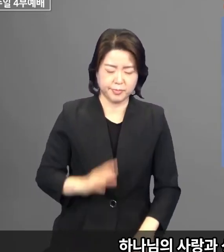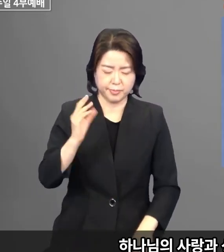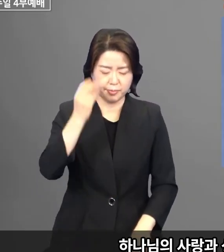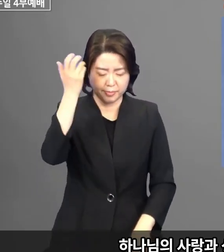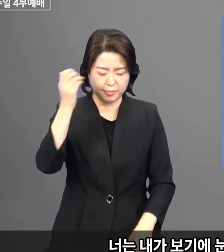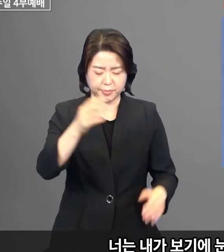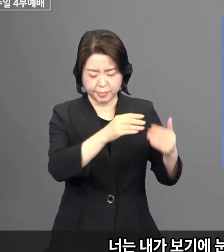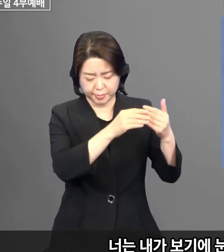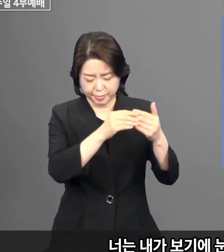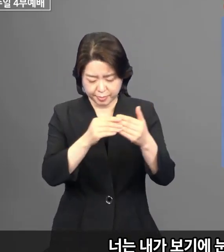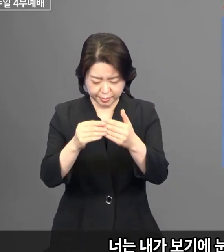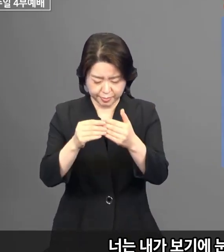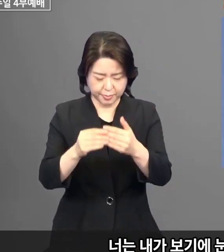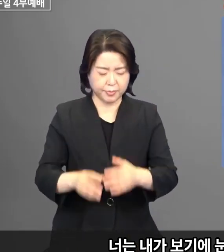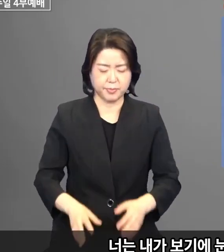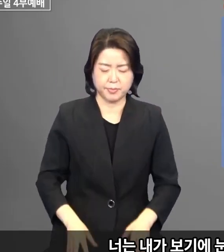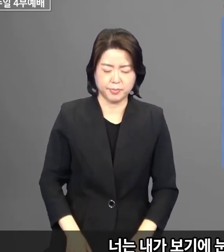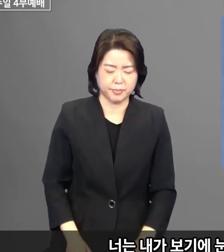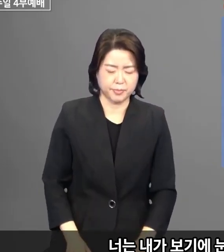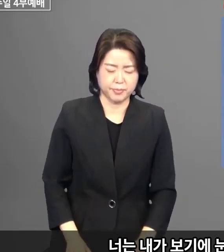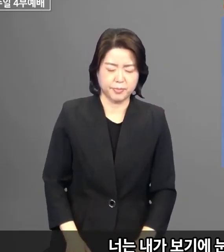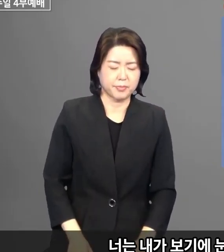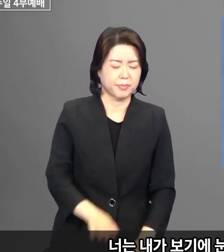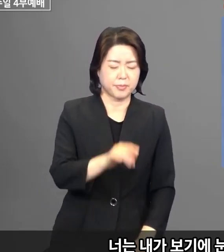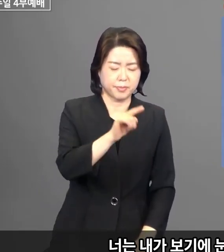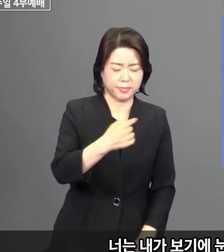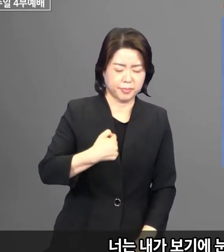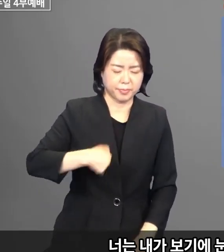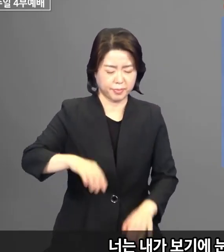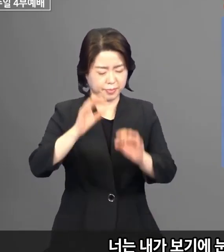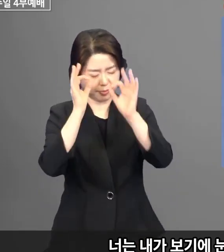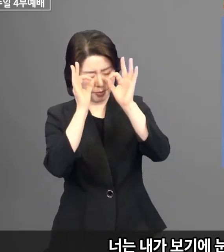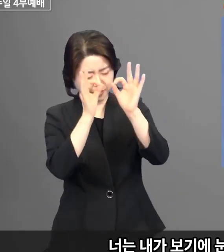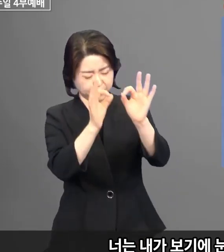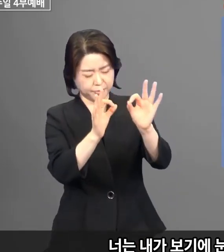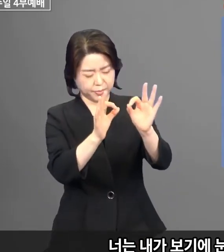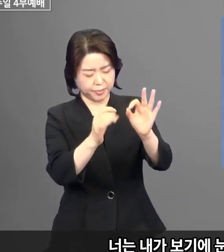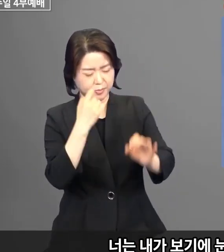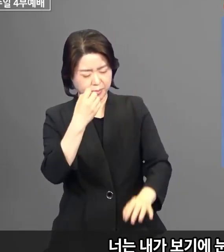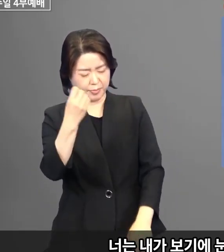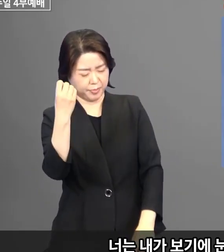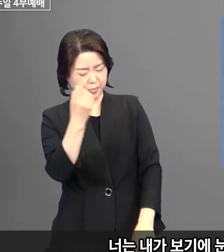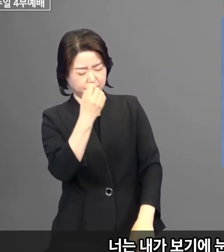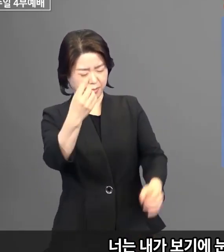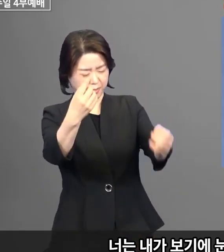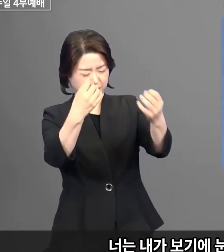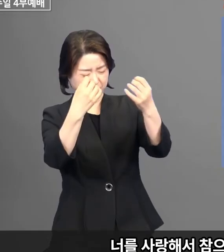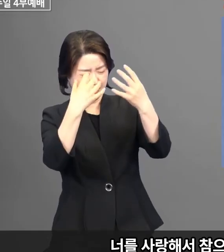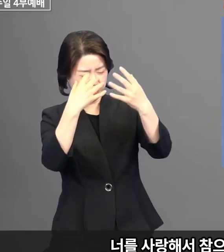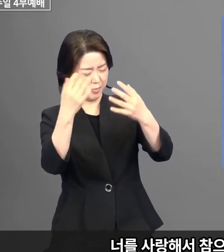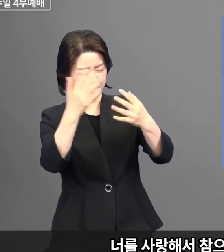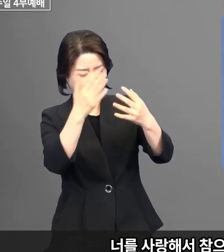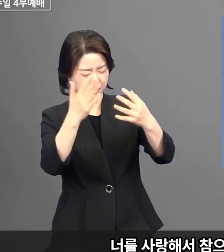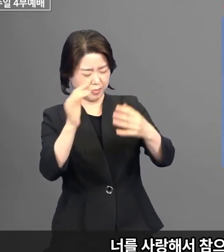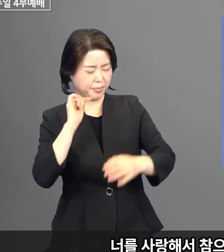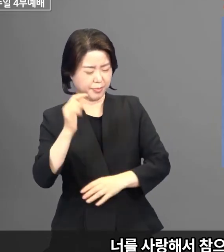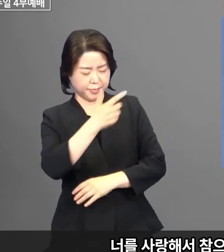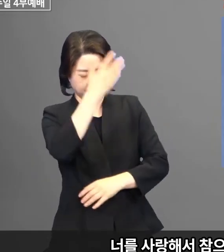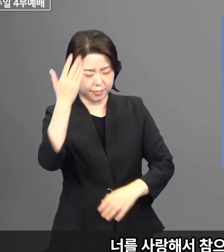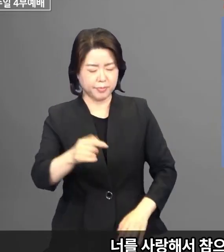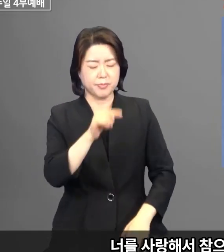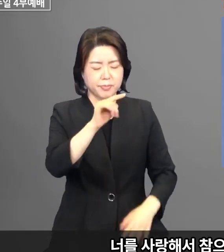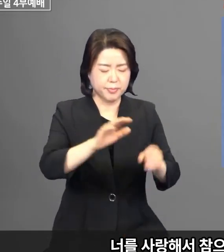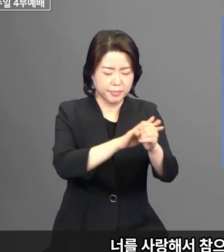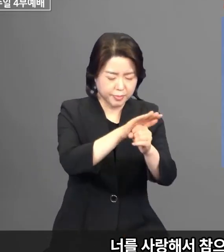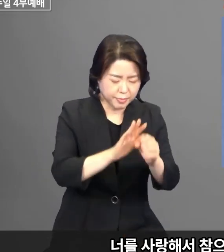성령의 인도하심이 너는 내가 보기에 눈이 부시게 아름답다. 너를